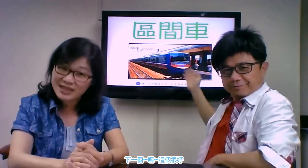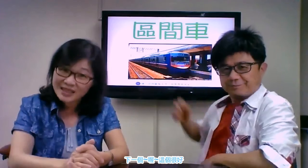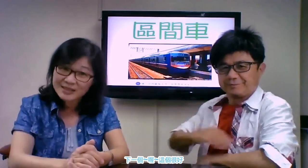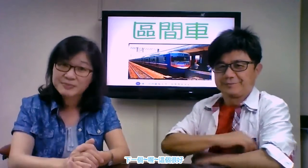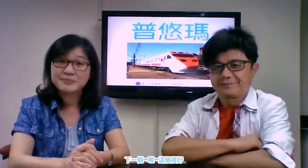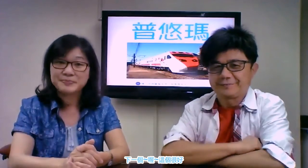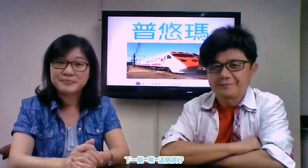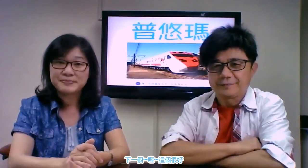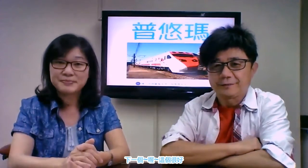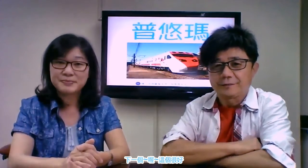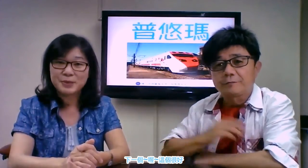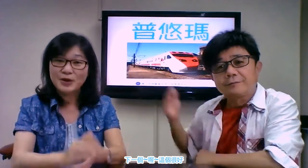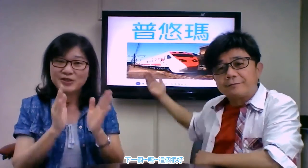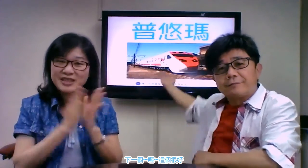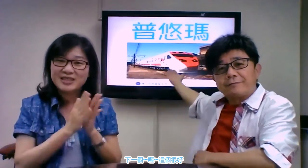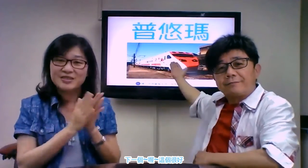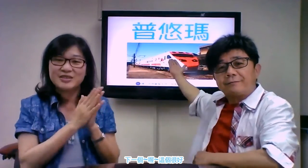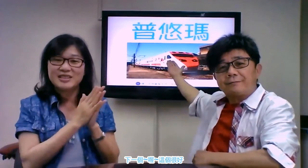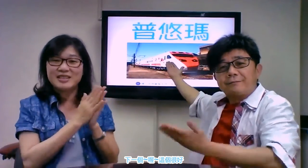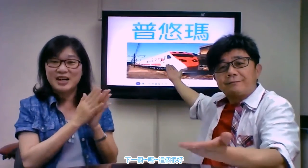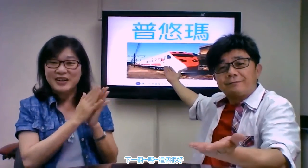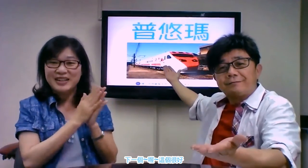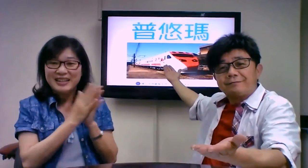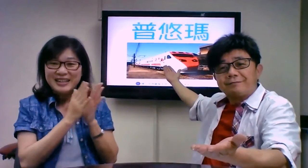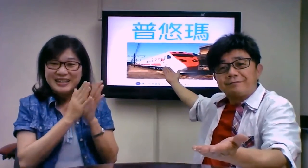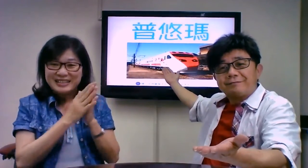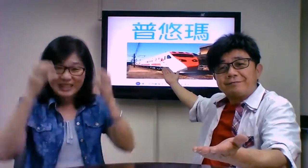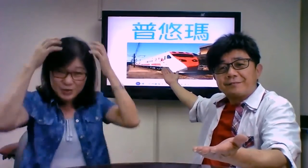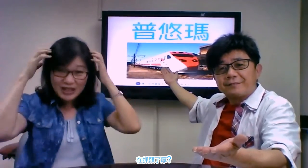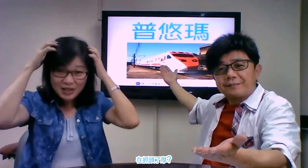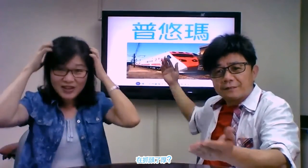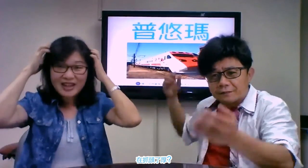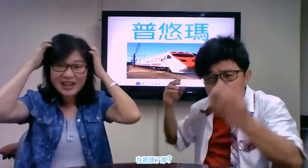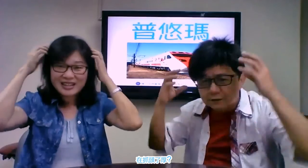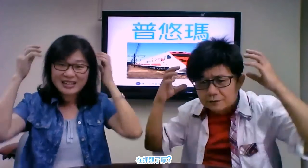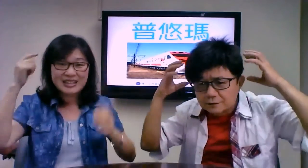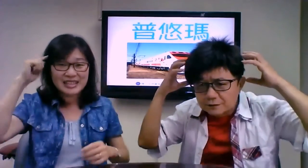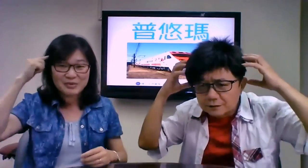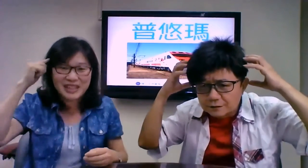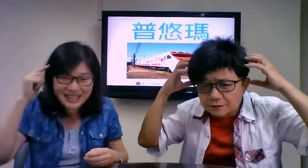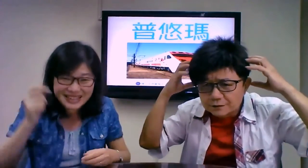一个。哦，这个时候这个很好，在抓头了哈，